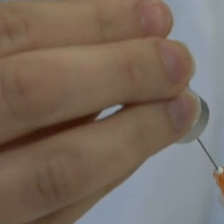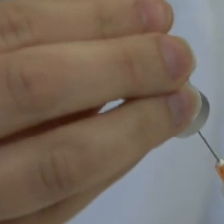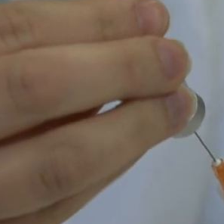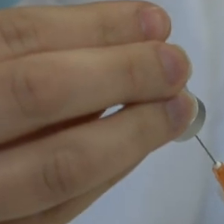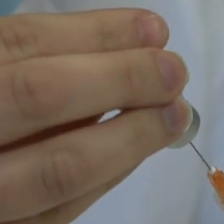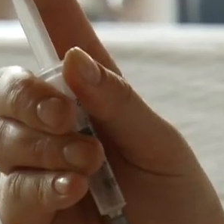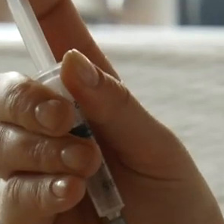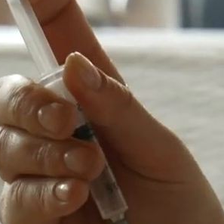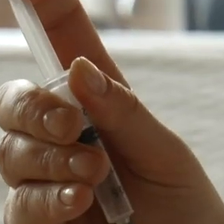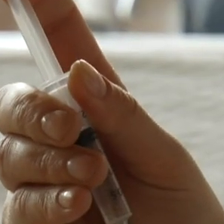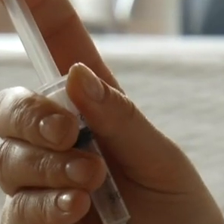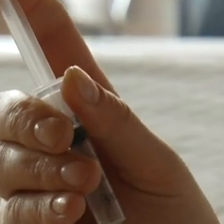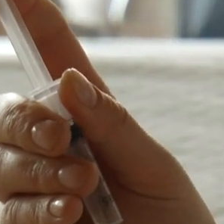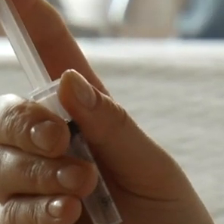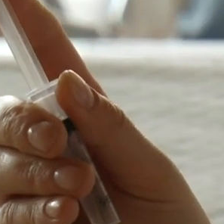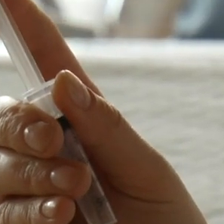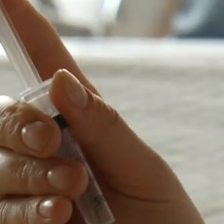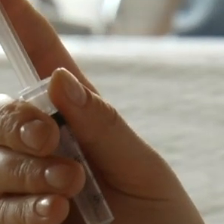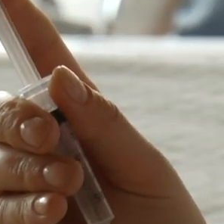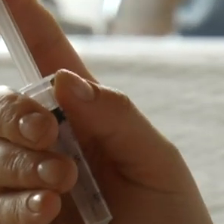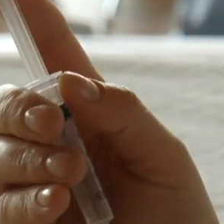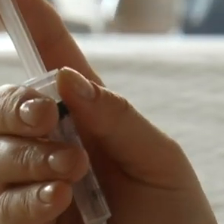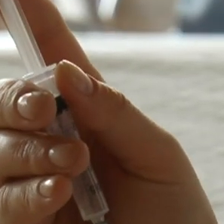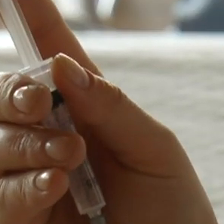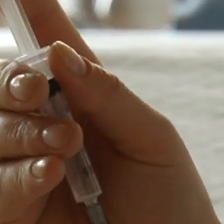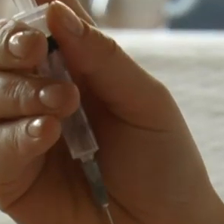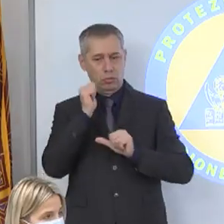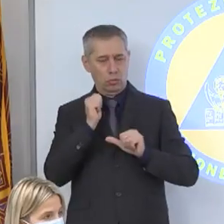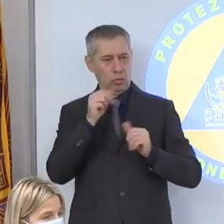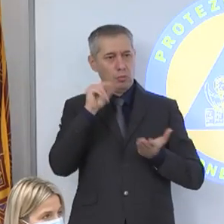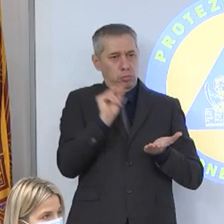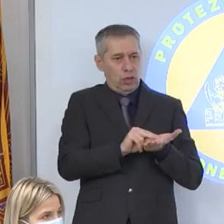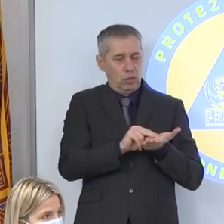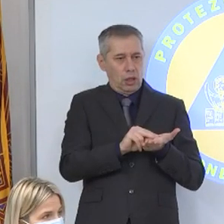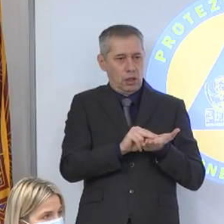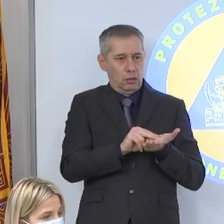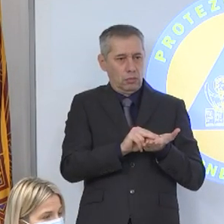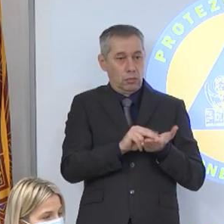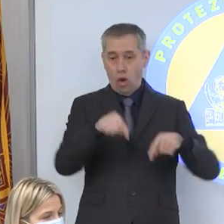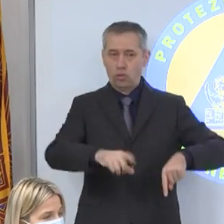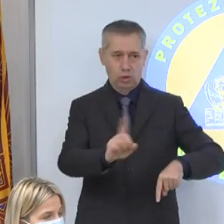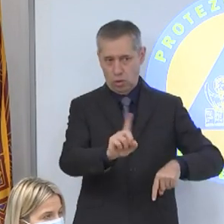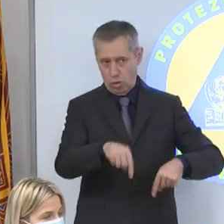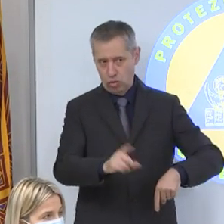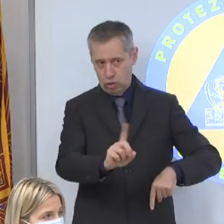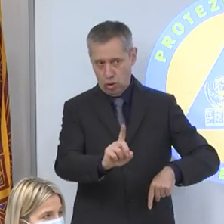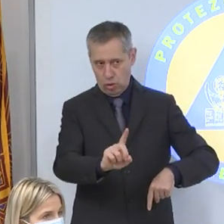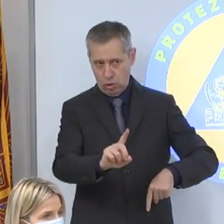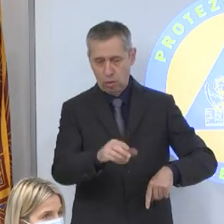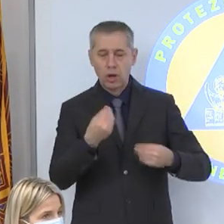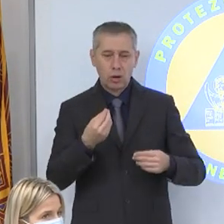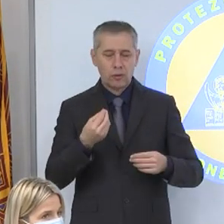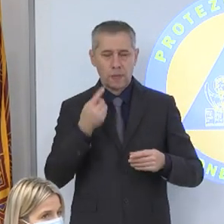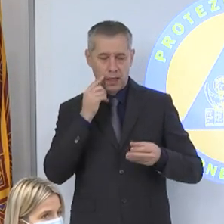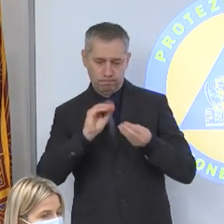per la popolazione tra i 40 e i 60 anni, Zaia annuncia una novità. Nel giro di qualche giorno daremo comunicazione, assettiamo il